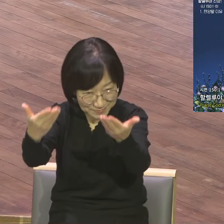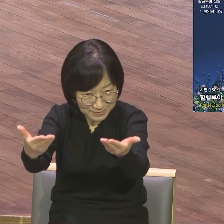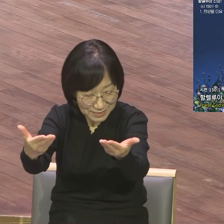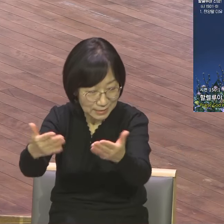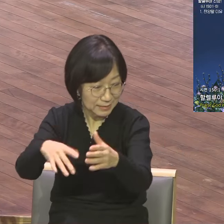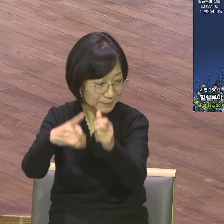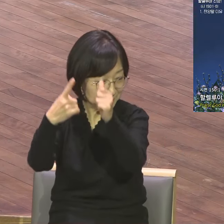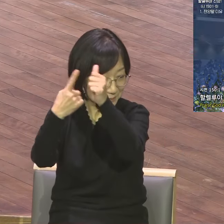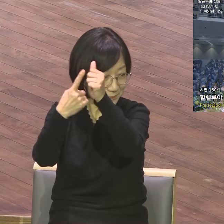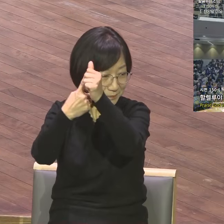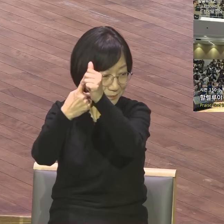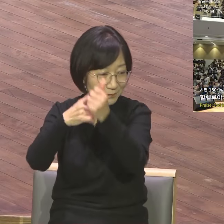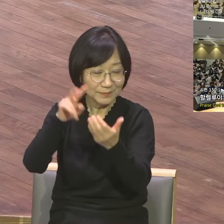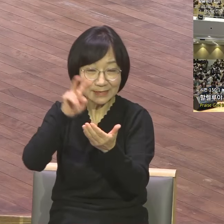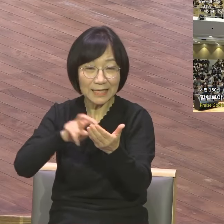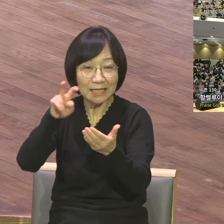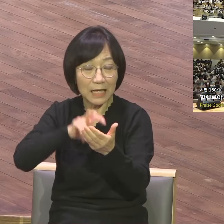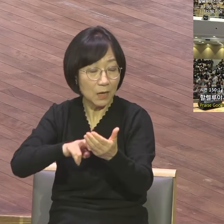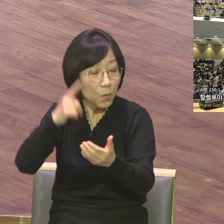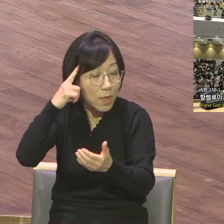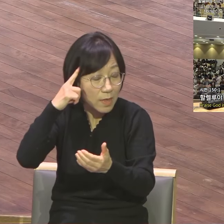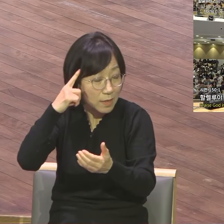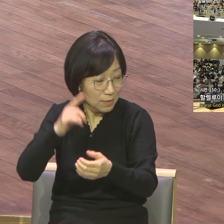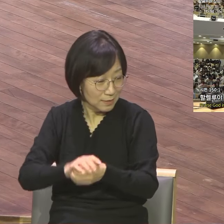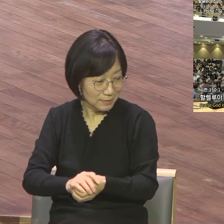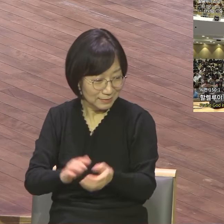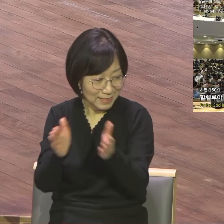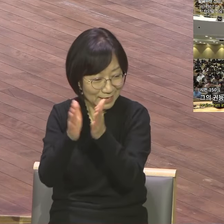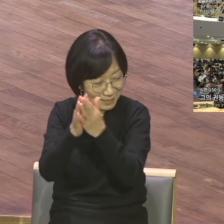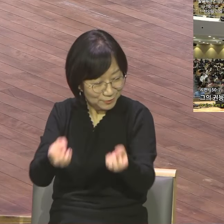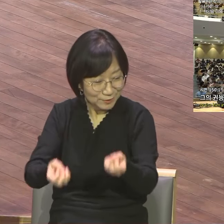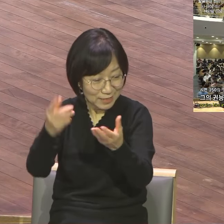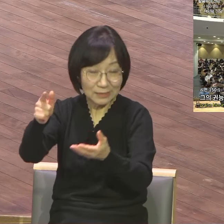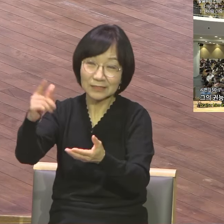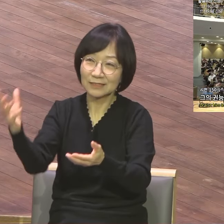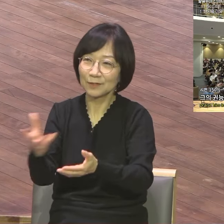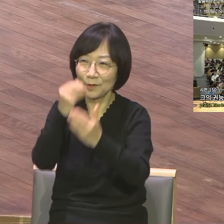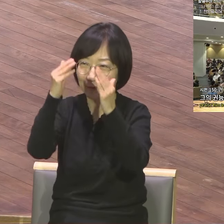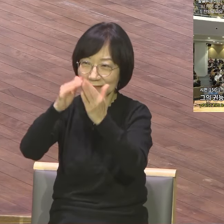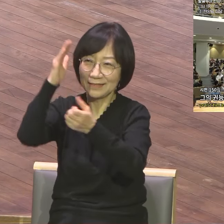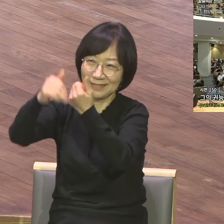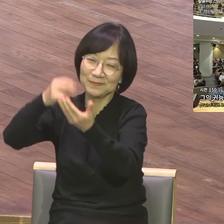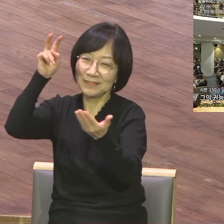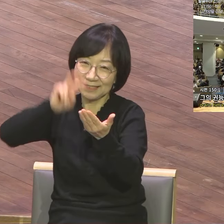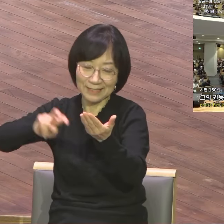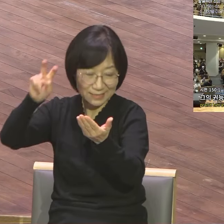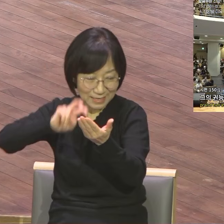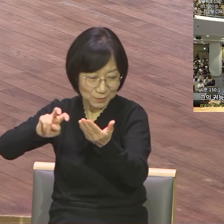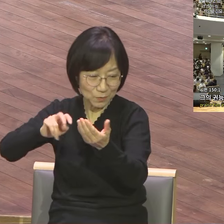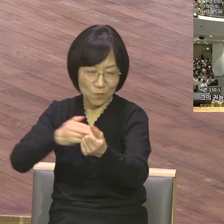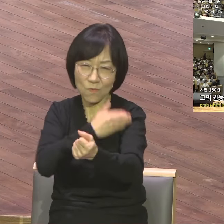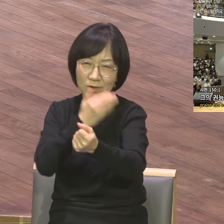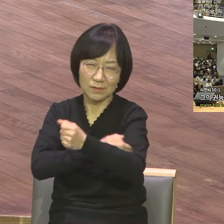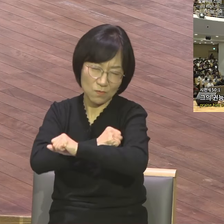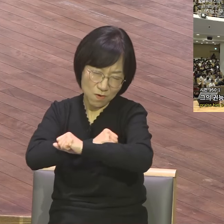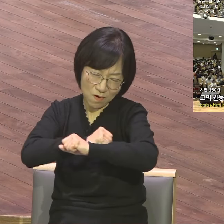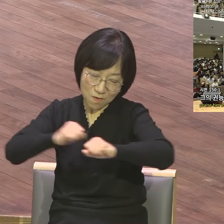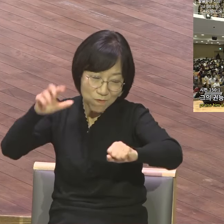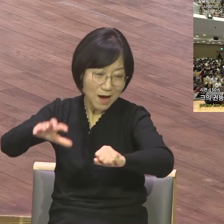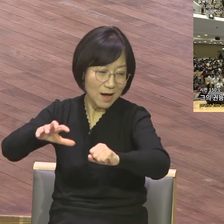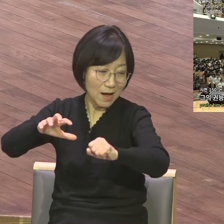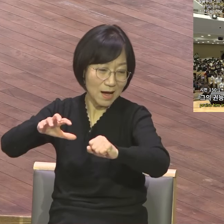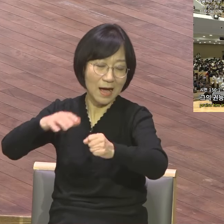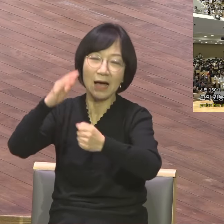봅니다. 할렐루야 그의 성소에서 하나님을 찬양하며 그의 권능의 궁창에서 그를